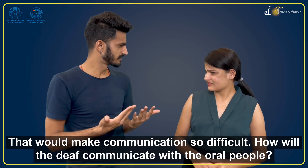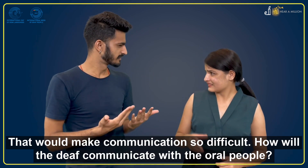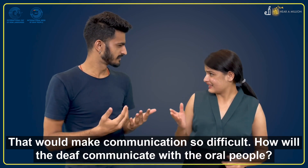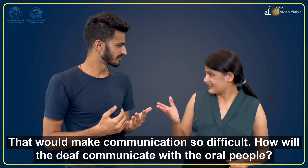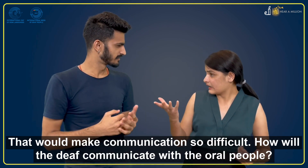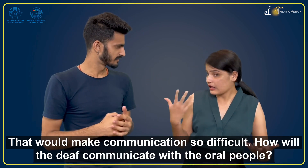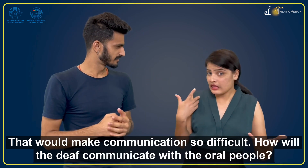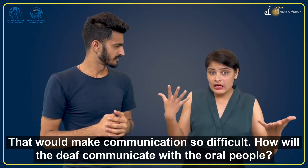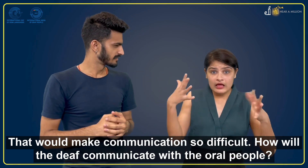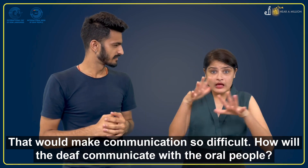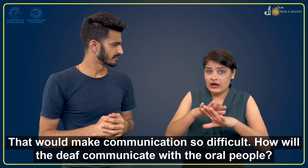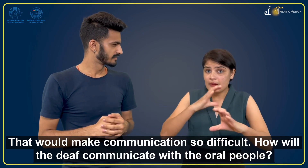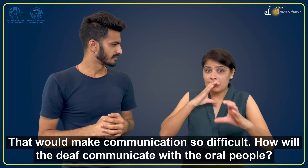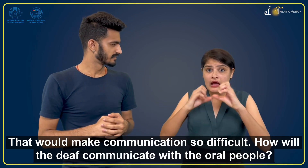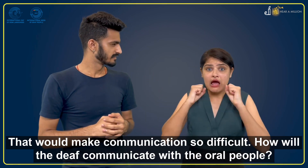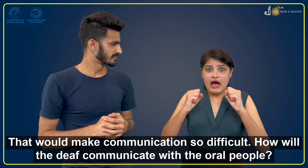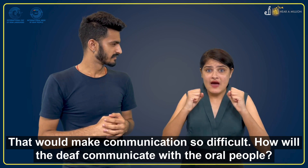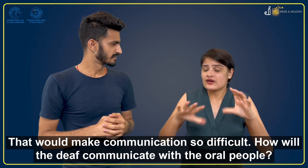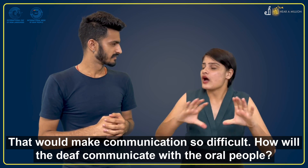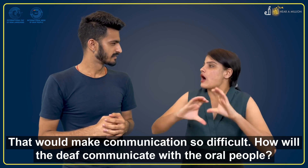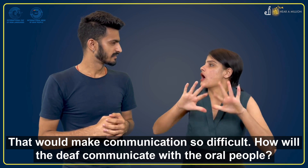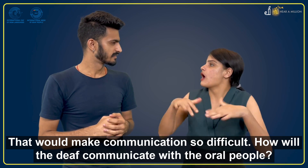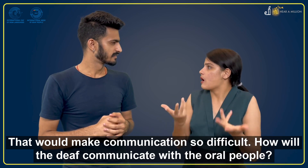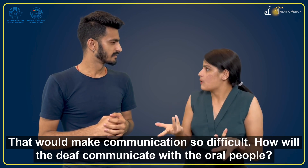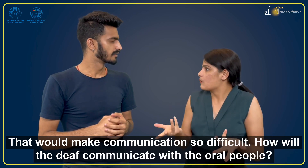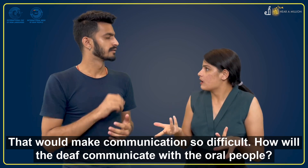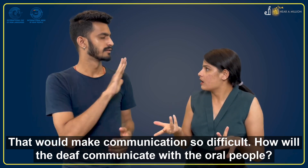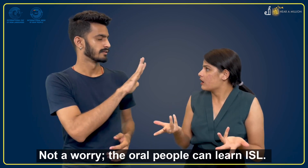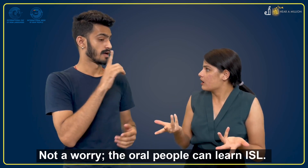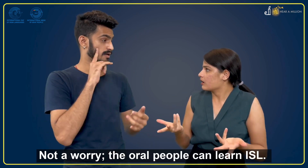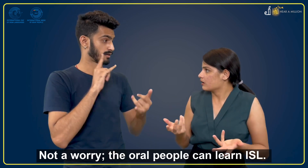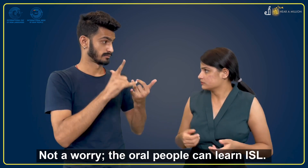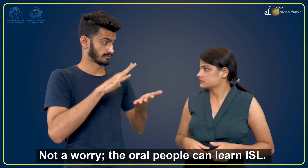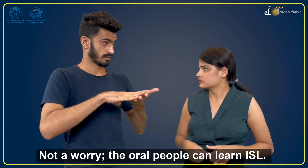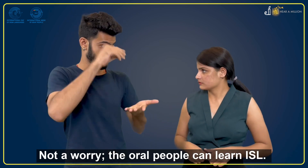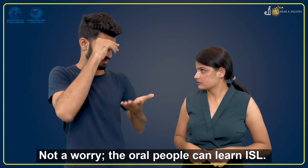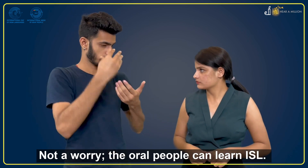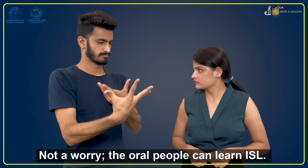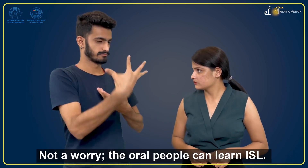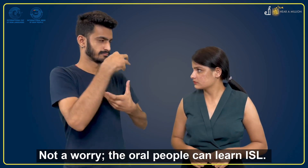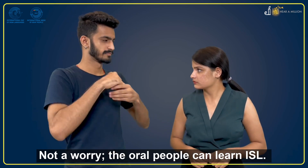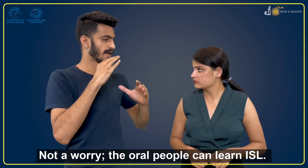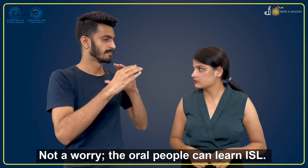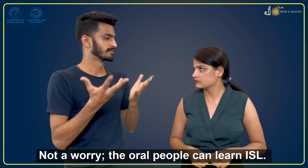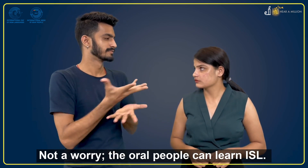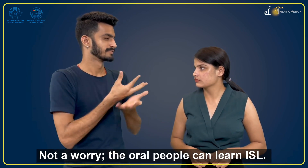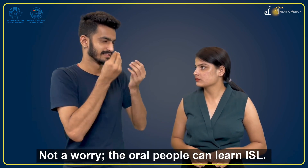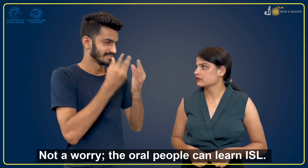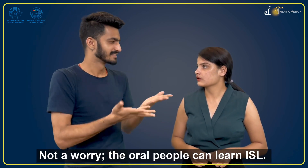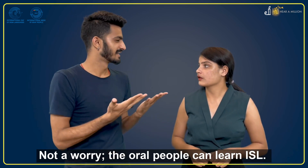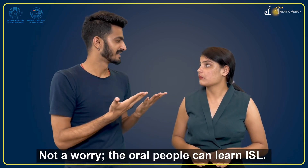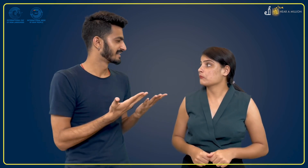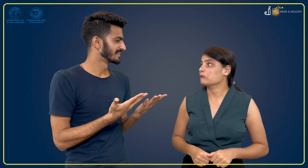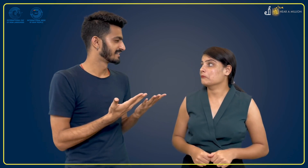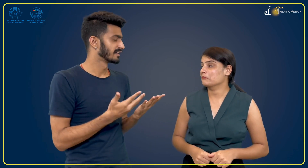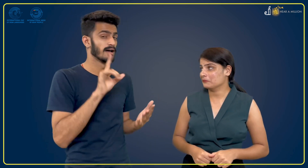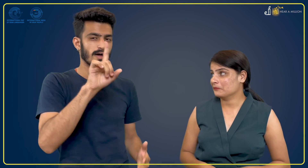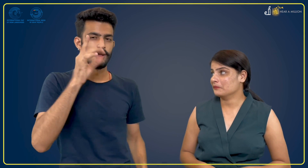उससे तो संपर्क बहुत मुश्किल हो जाएगा लोग बात कैसे करेंगे चिंता की बात नहीं है बोलने वाले लोग आए सीख सकते हैं